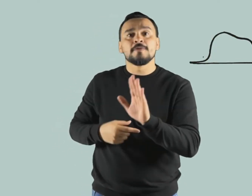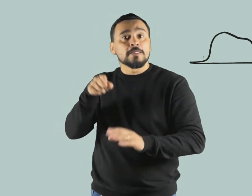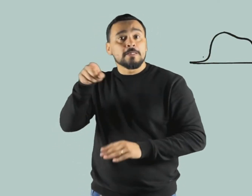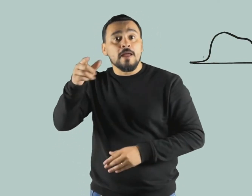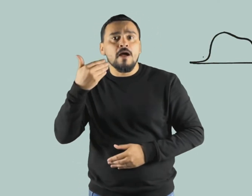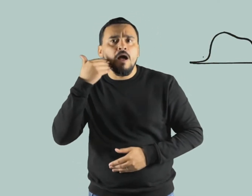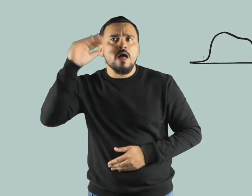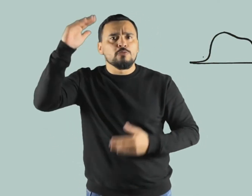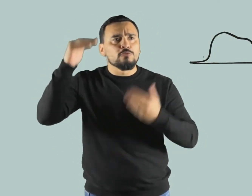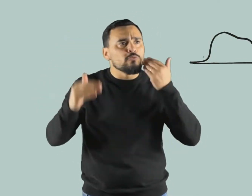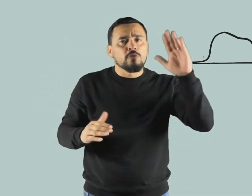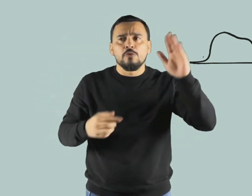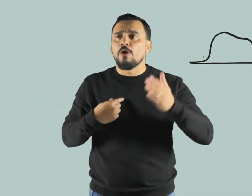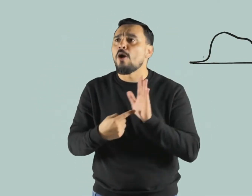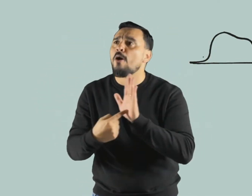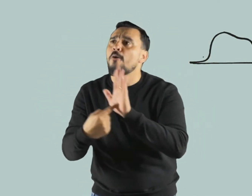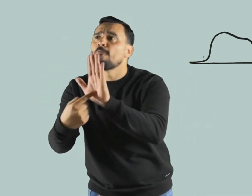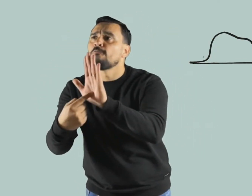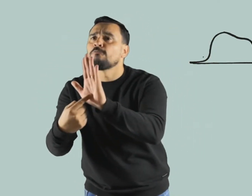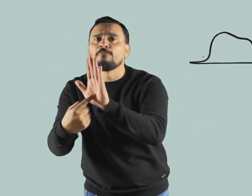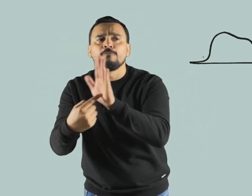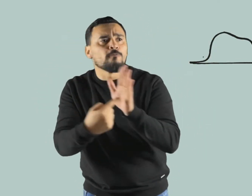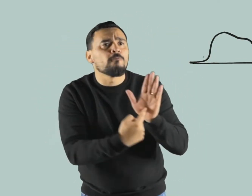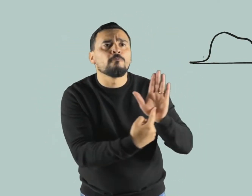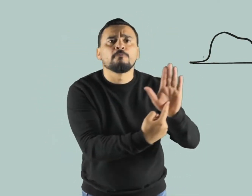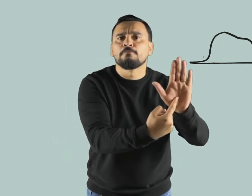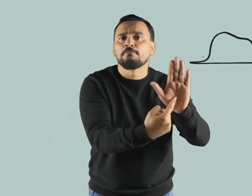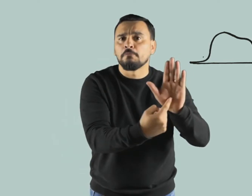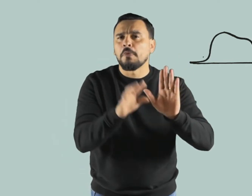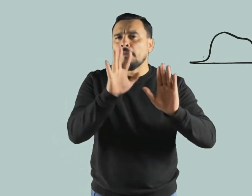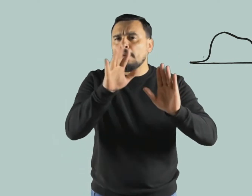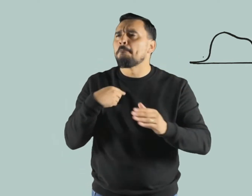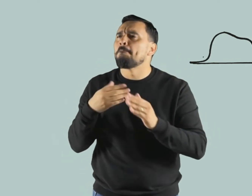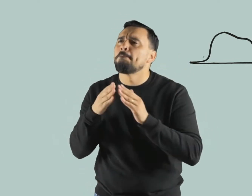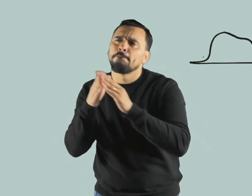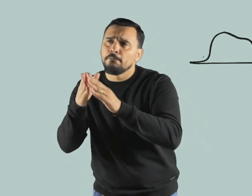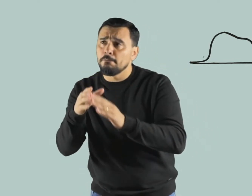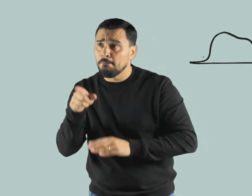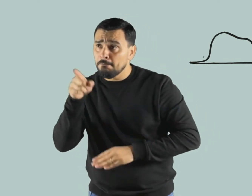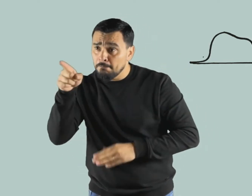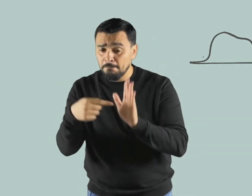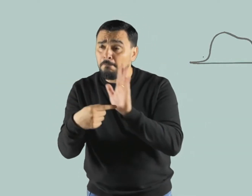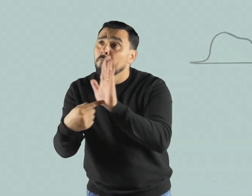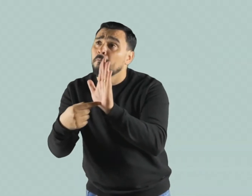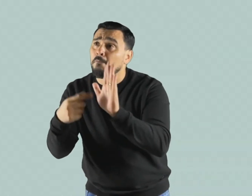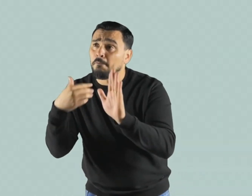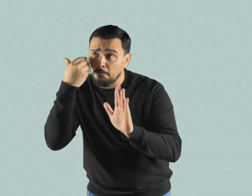Mostré mi obra a las personas mayores y les pregunté si mi dibujo les daba miedo.